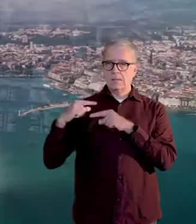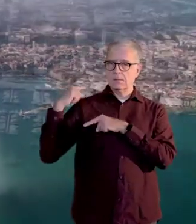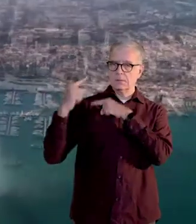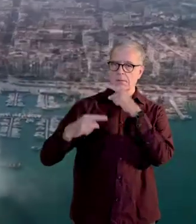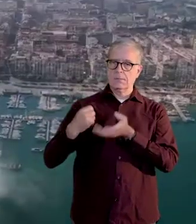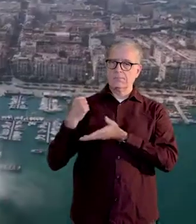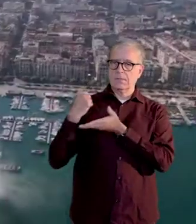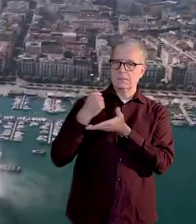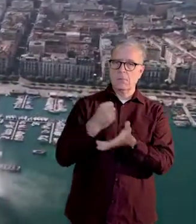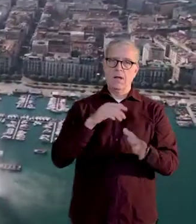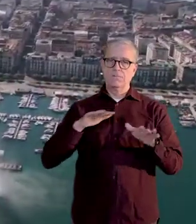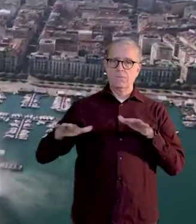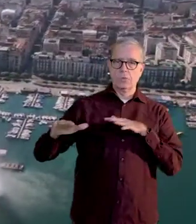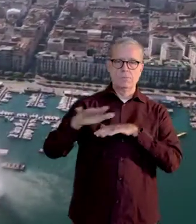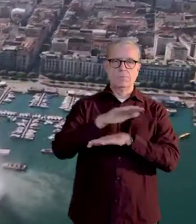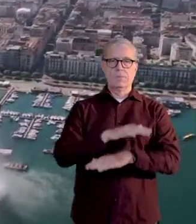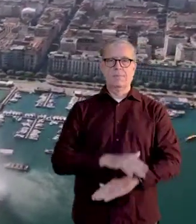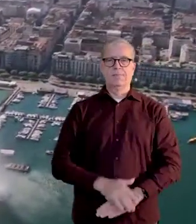l'environnement.